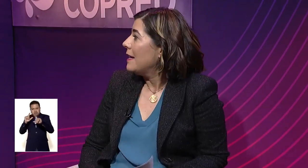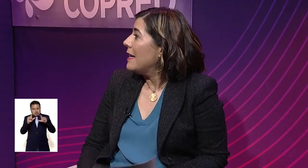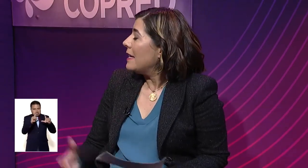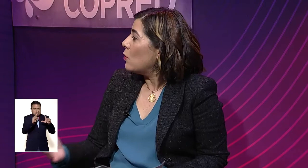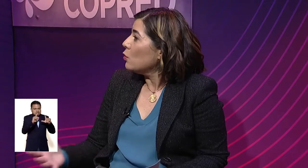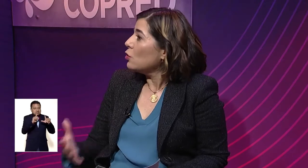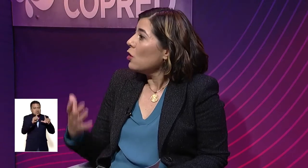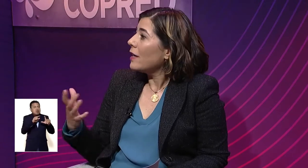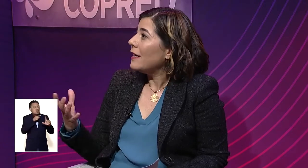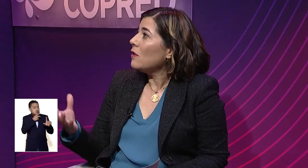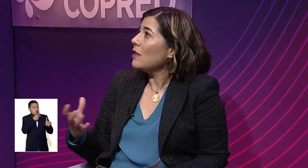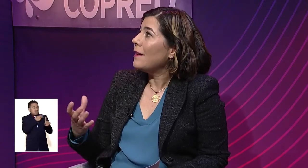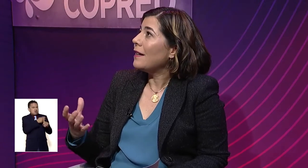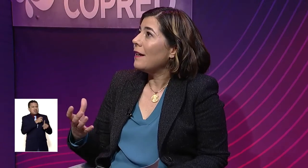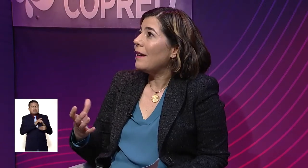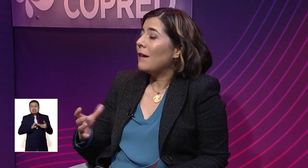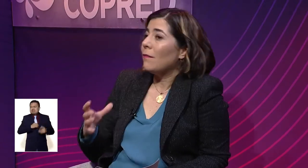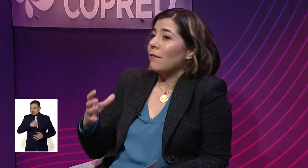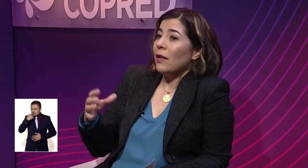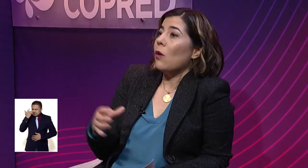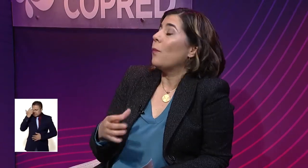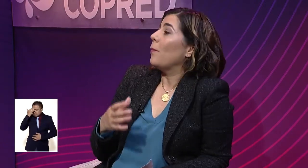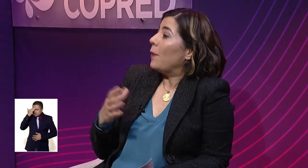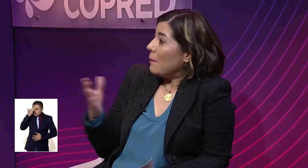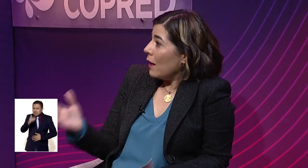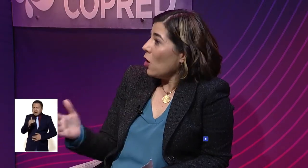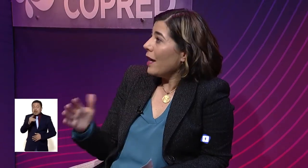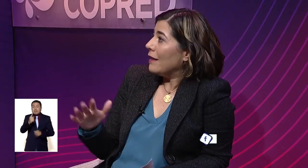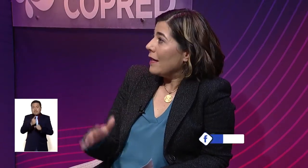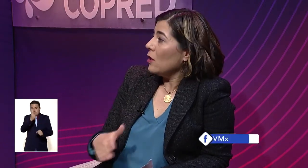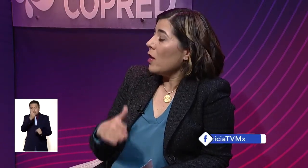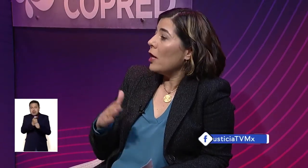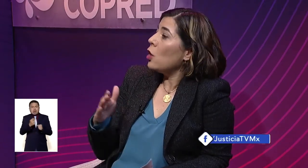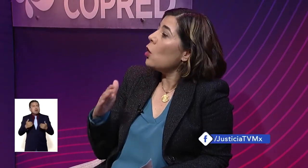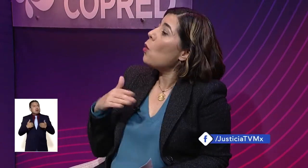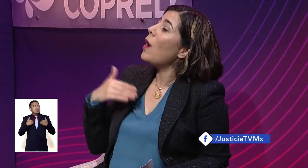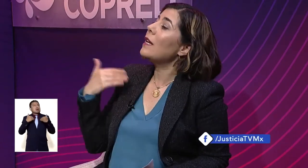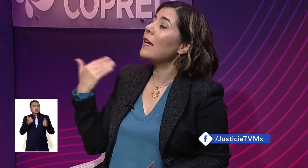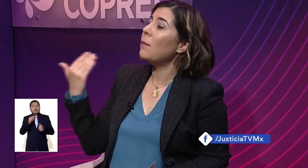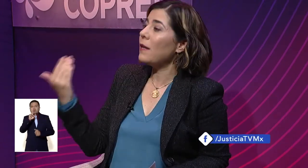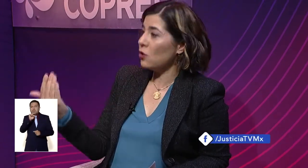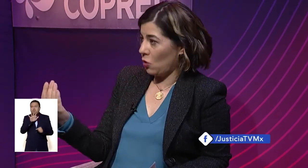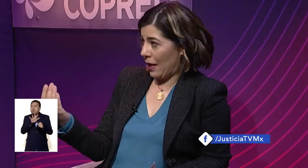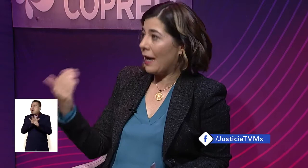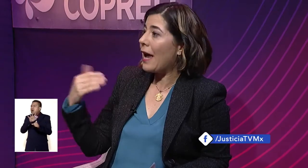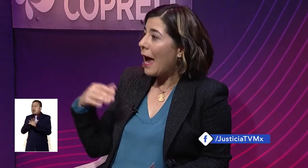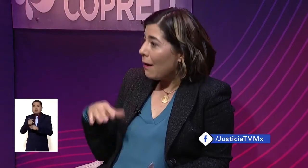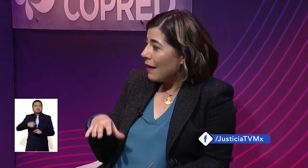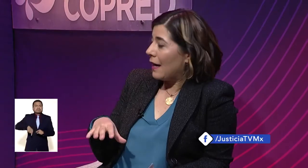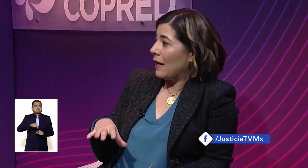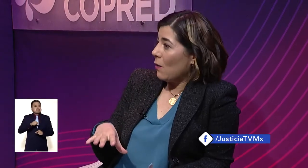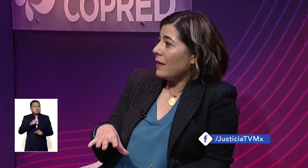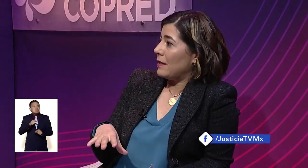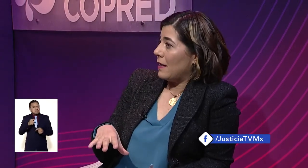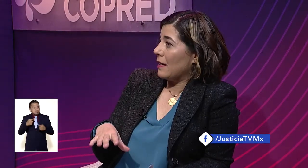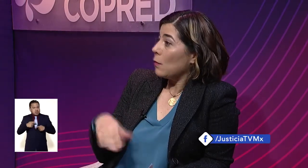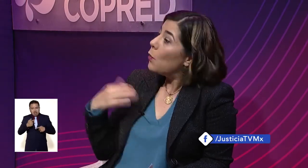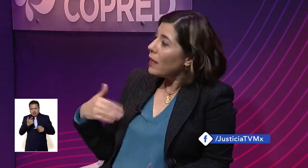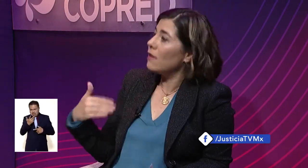Y justo quería yo saber, bueno, primero entiendo que no cualquier persona que hable la lengua de señas puede